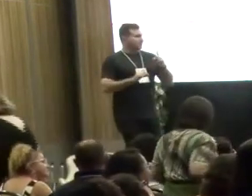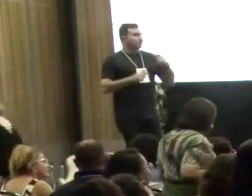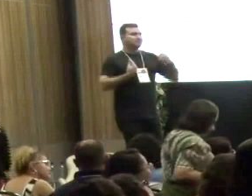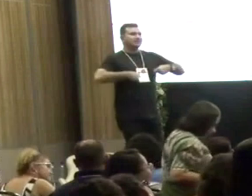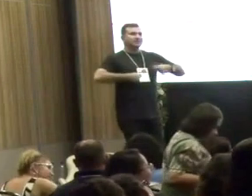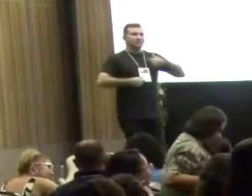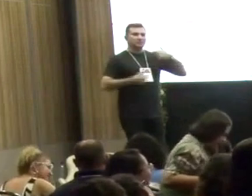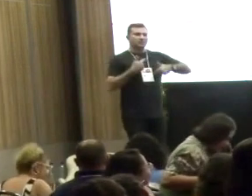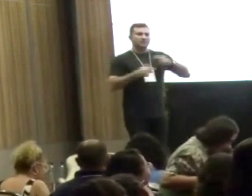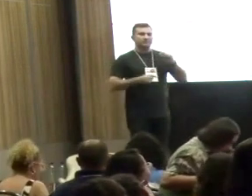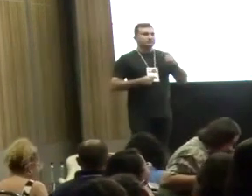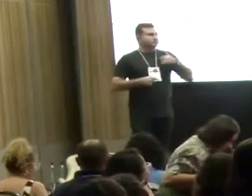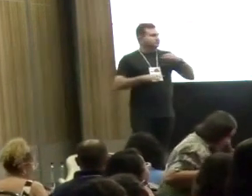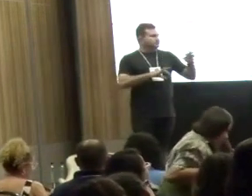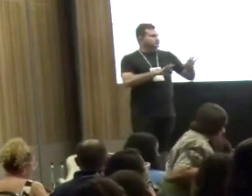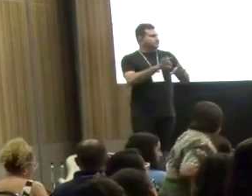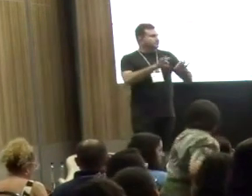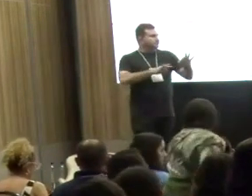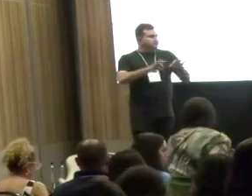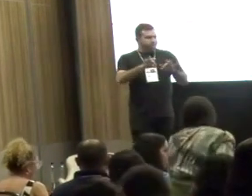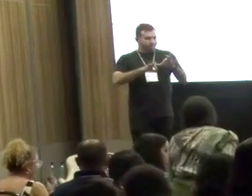organizar, vamos lá?